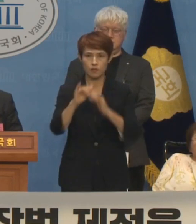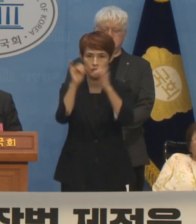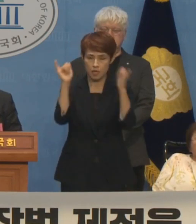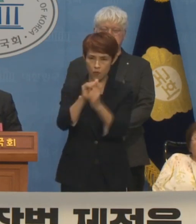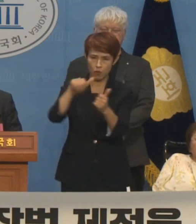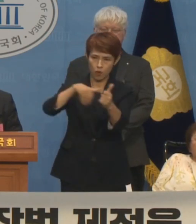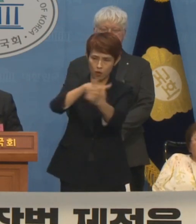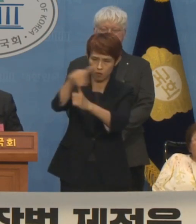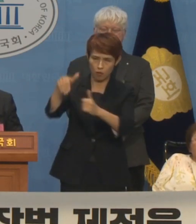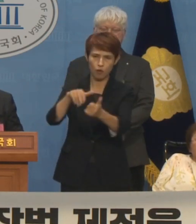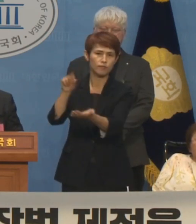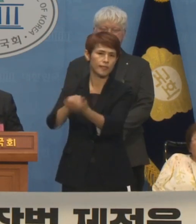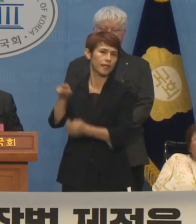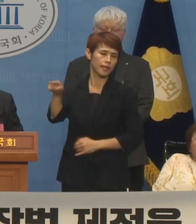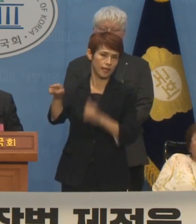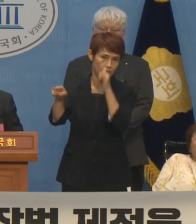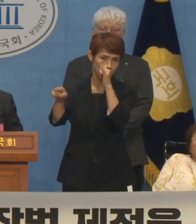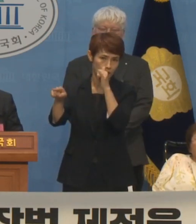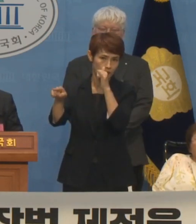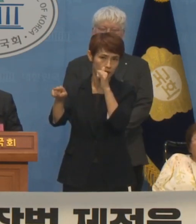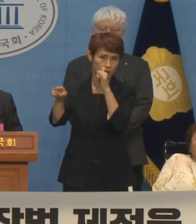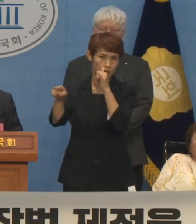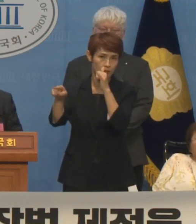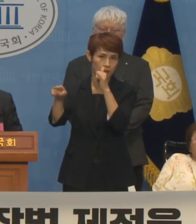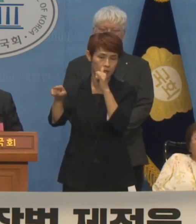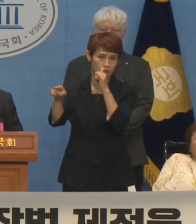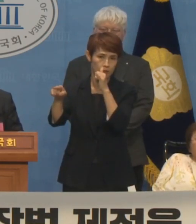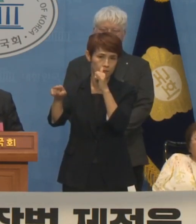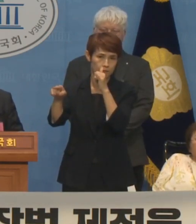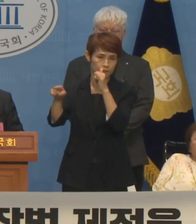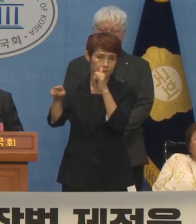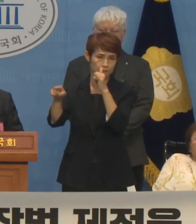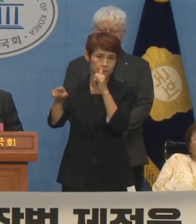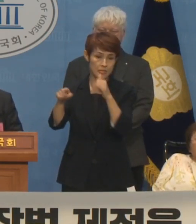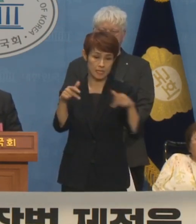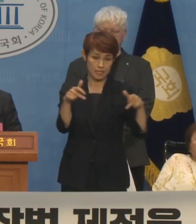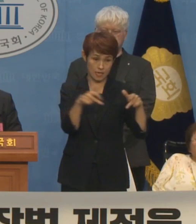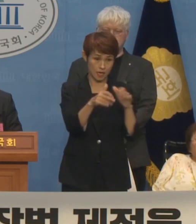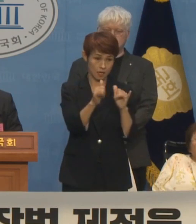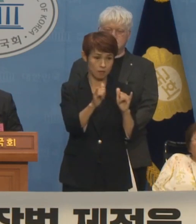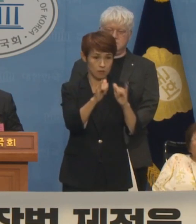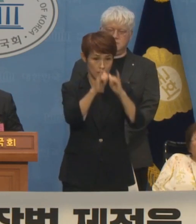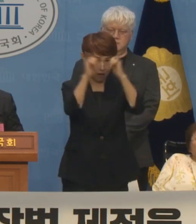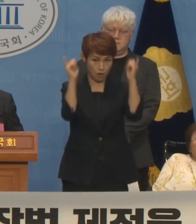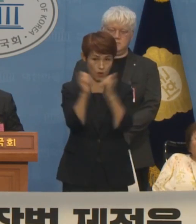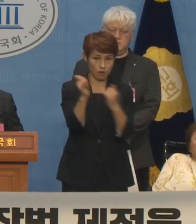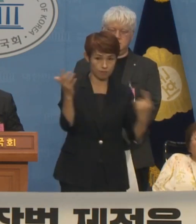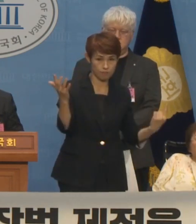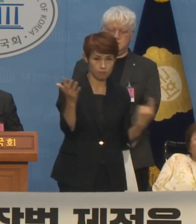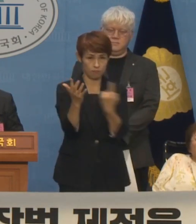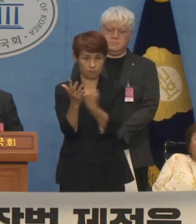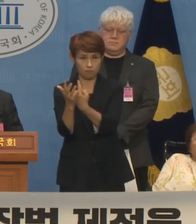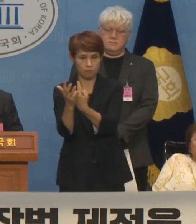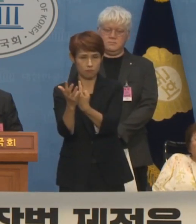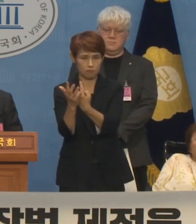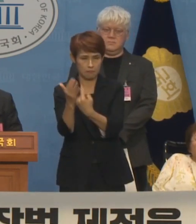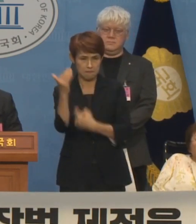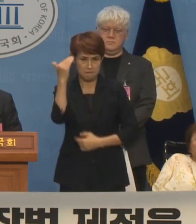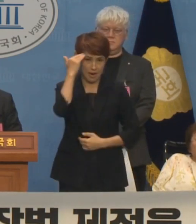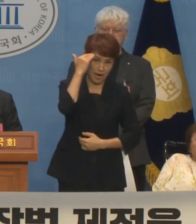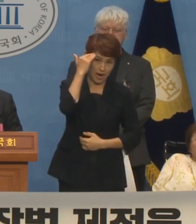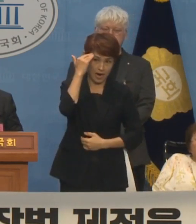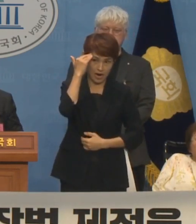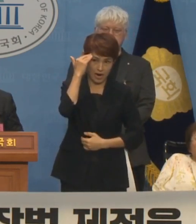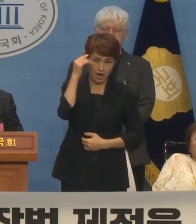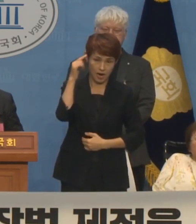환경적 요인과의 상호작용으로 정의하여 장애인의 사회 참여를 저해하는 모든 장벽을